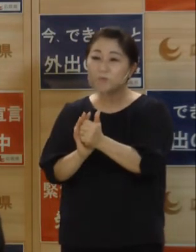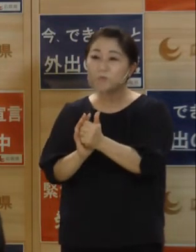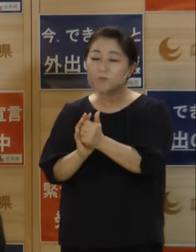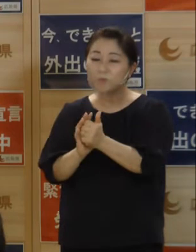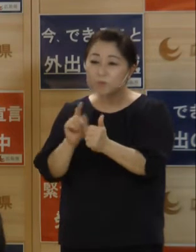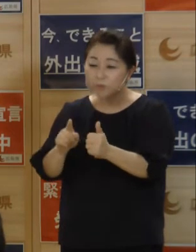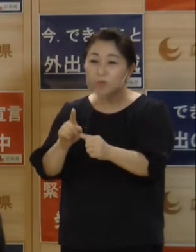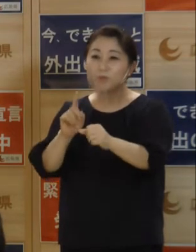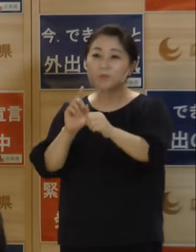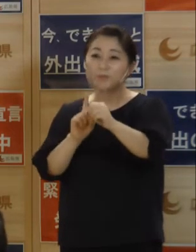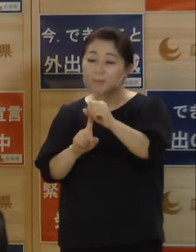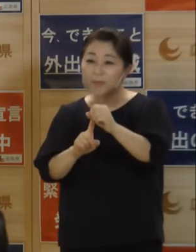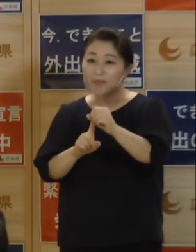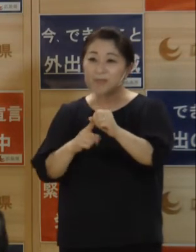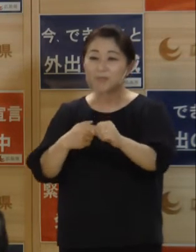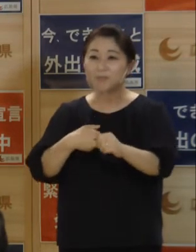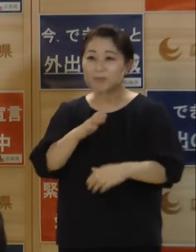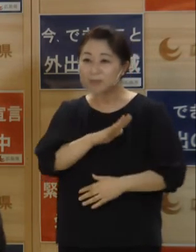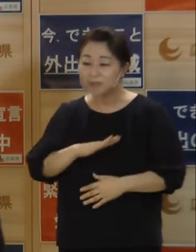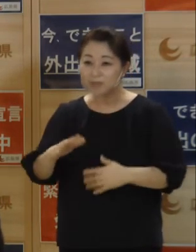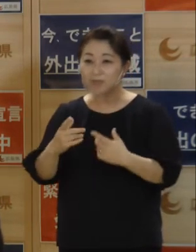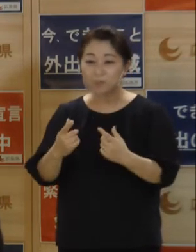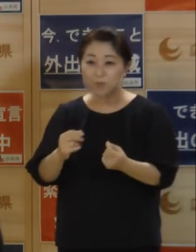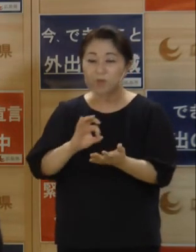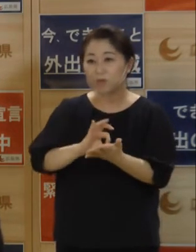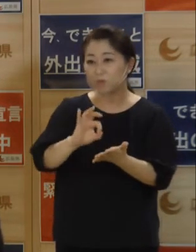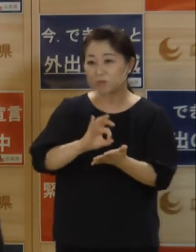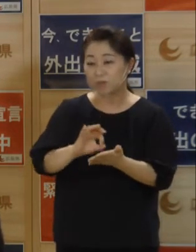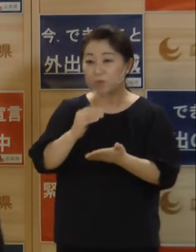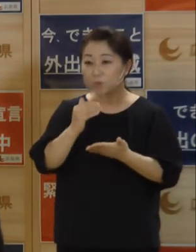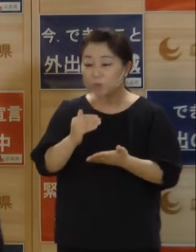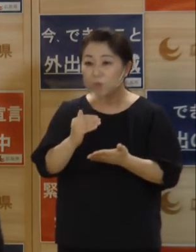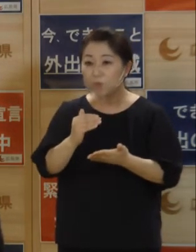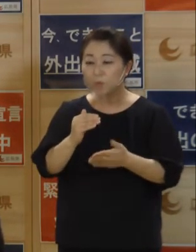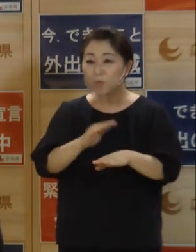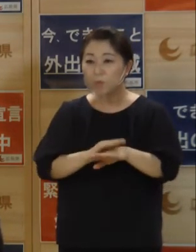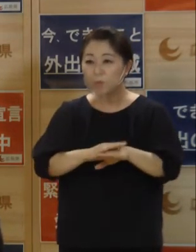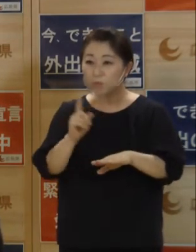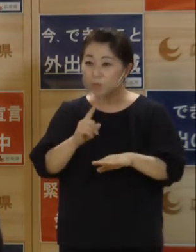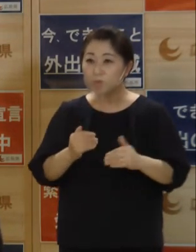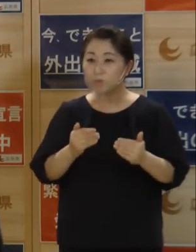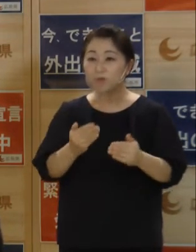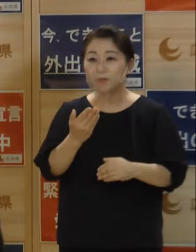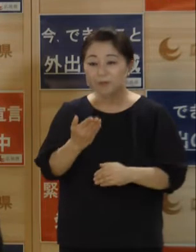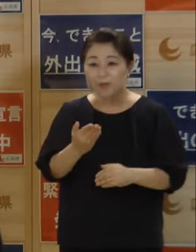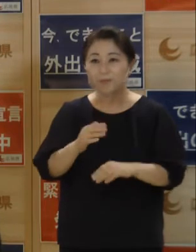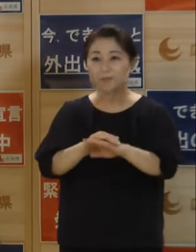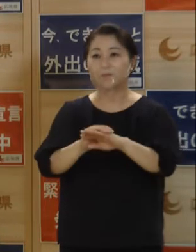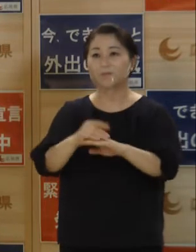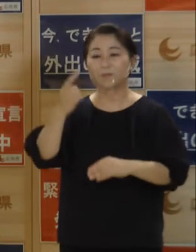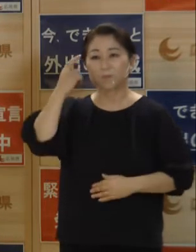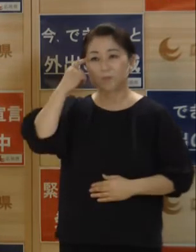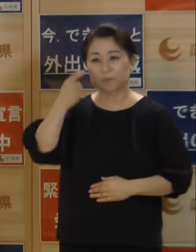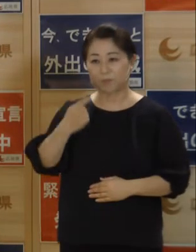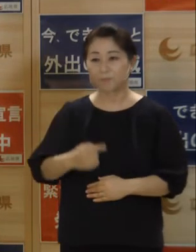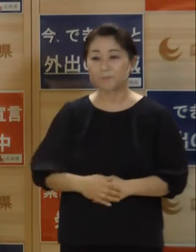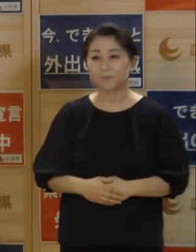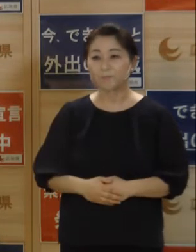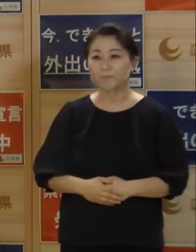こう活用していくということをですね、進めていくかということが重要なことなのかと思っています。